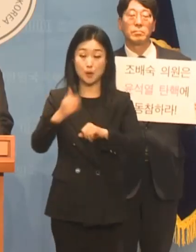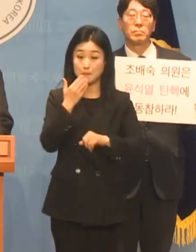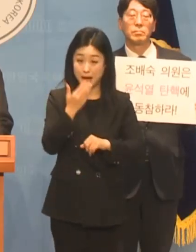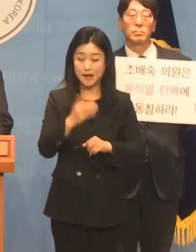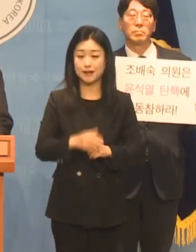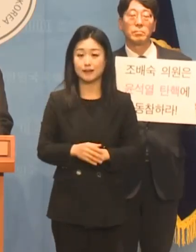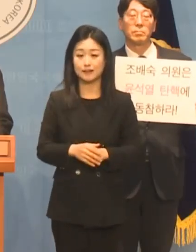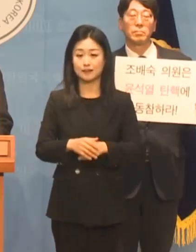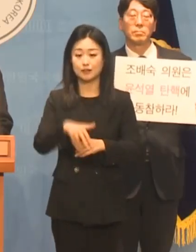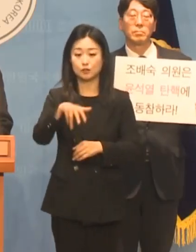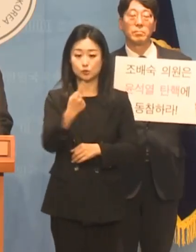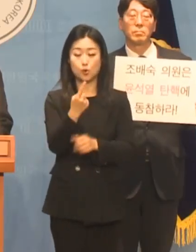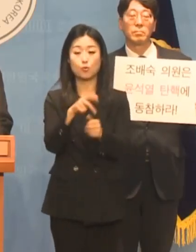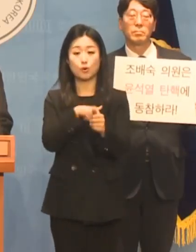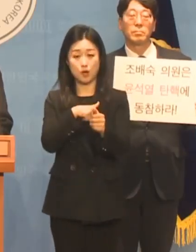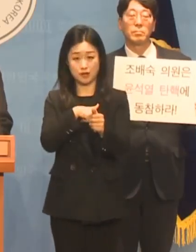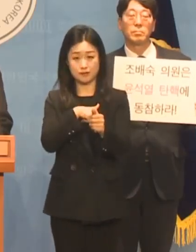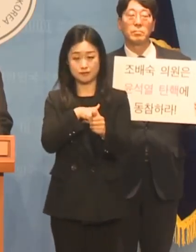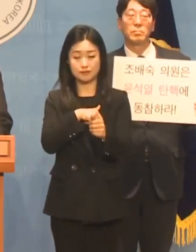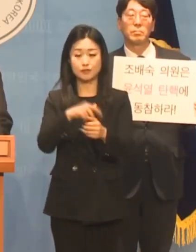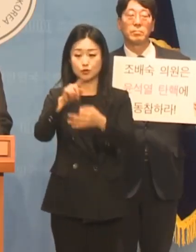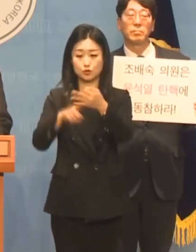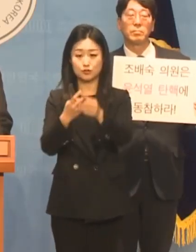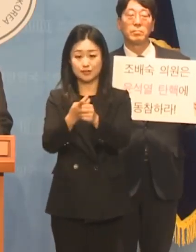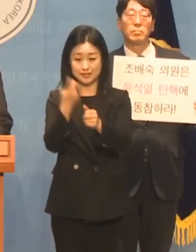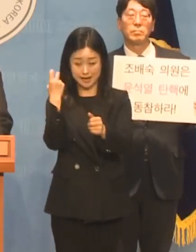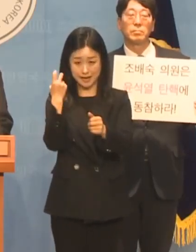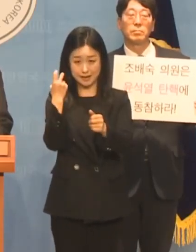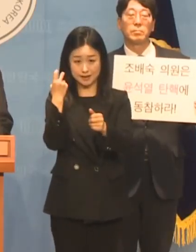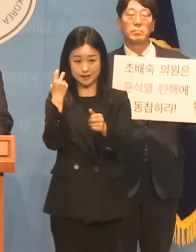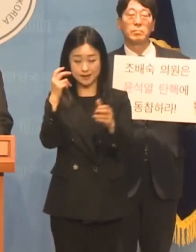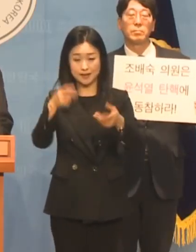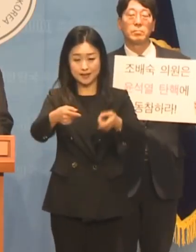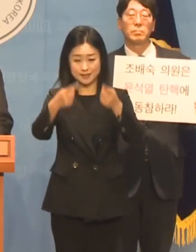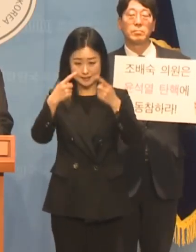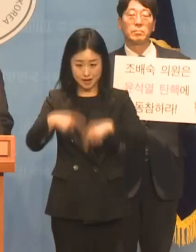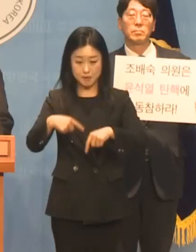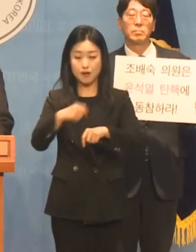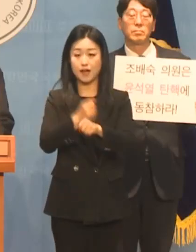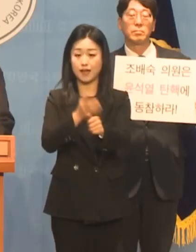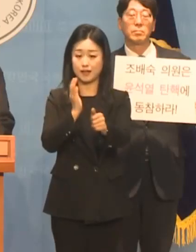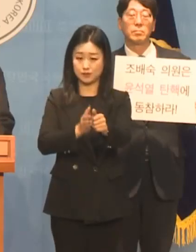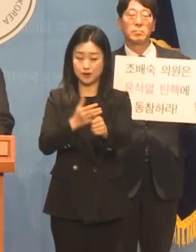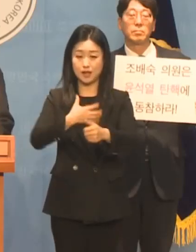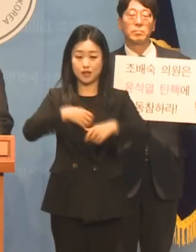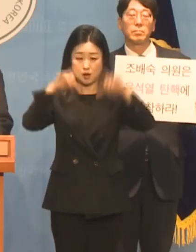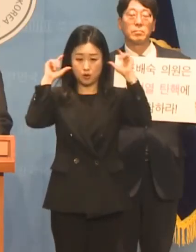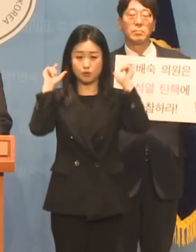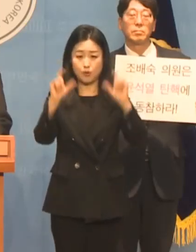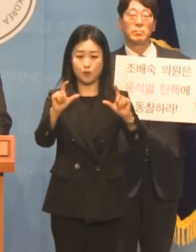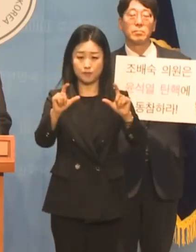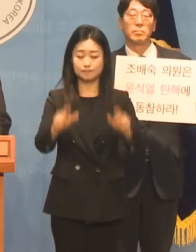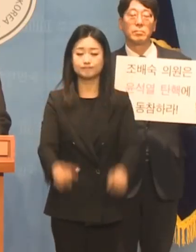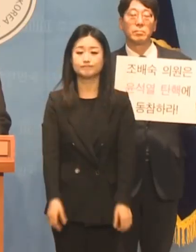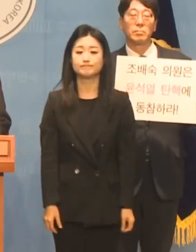길에 동참함으로써 역사의 단죄를 받는 우를 범하지 않기를 경고하며 최후 통첩을